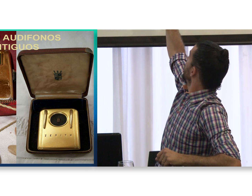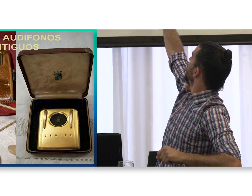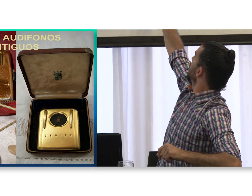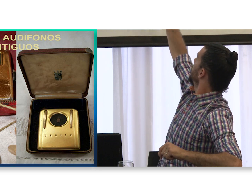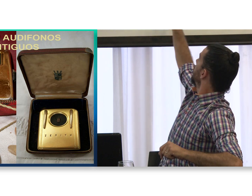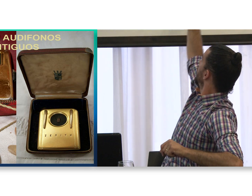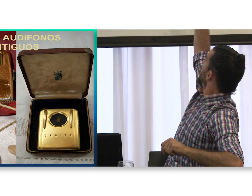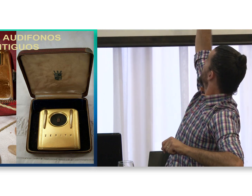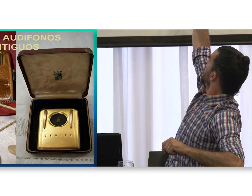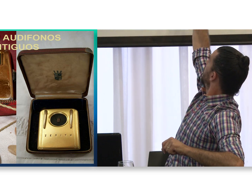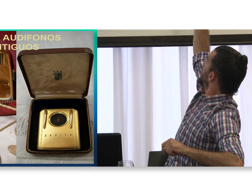ver.